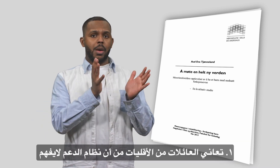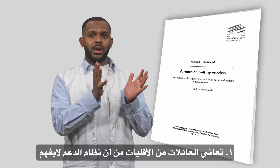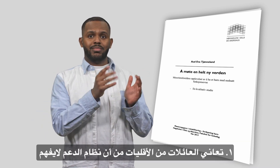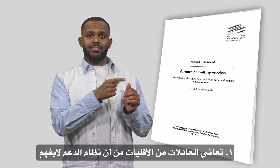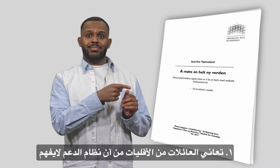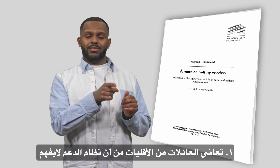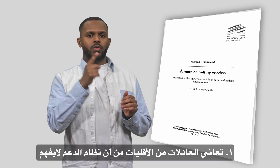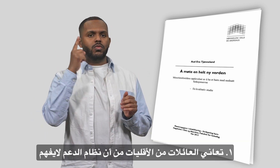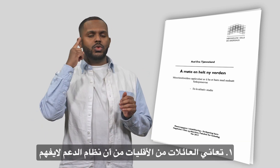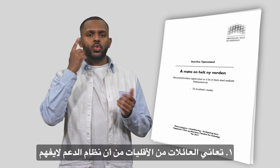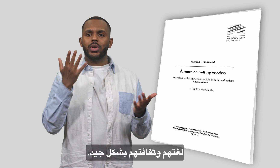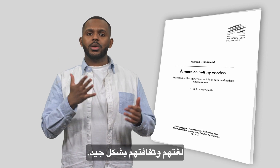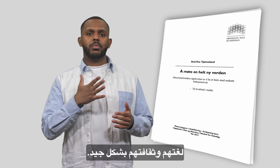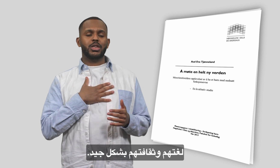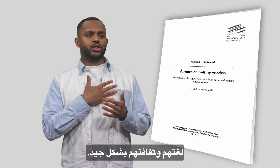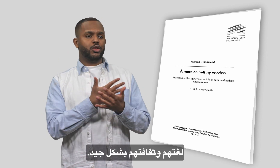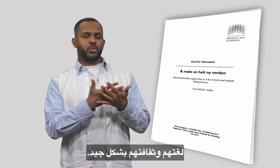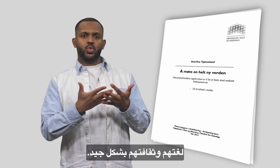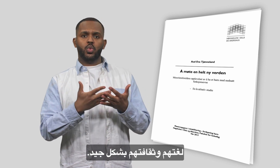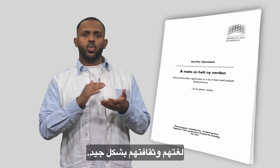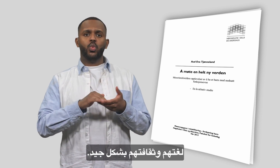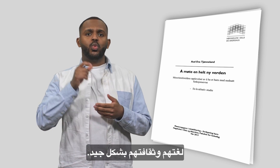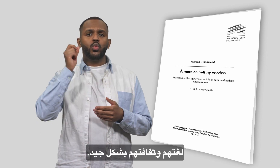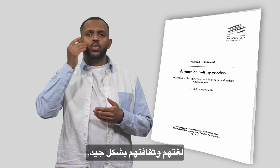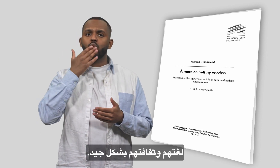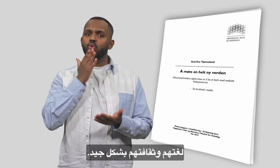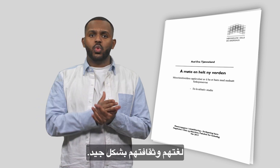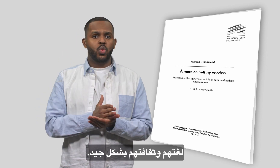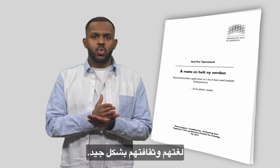الدعم لا يفهمهم ولا يفهم لغتهم وثقافتهم بشكل جيد.